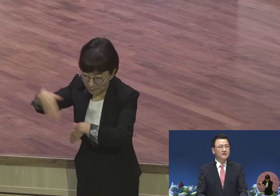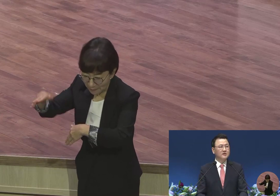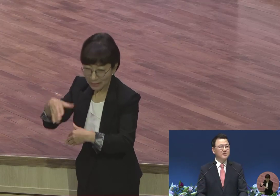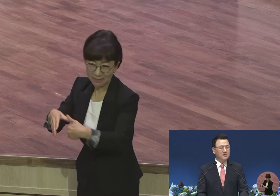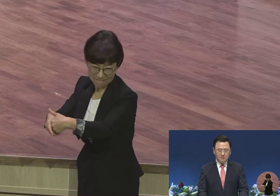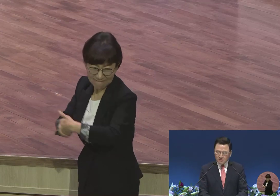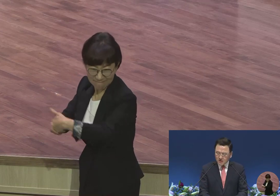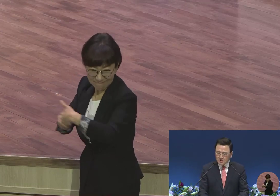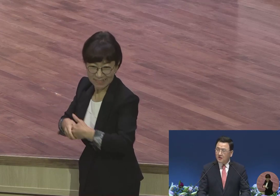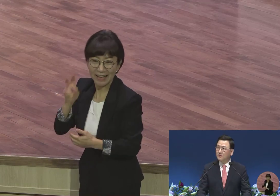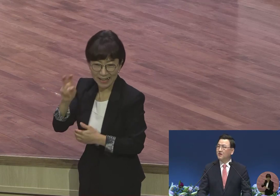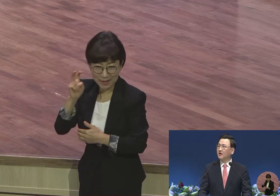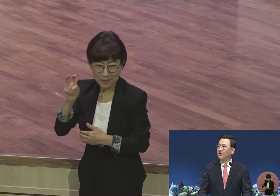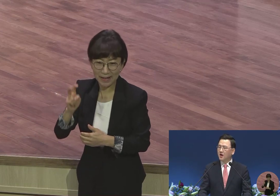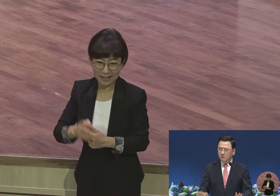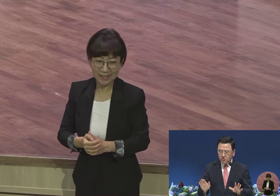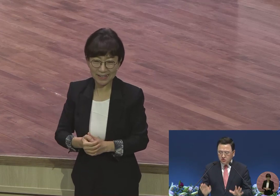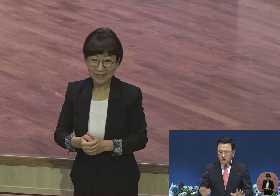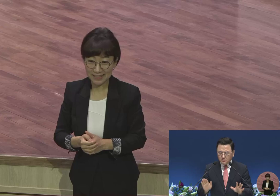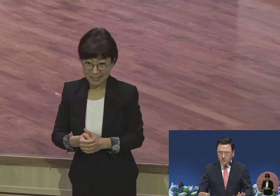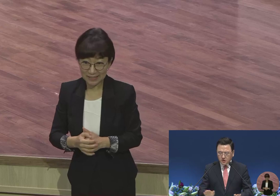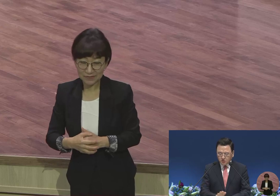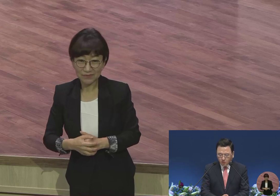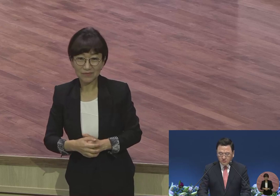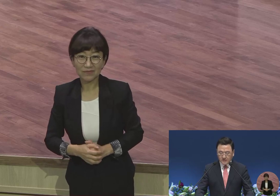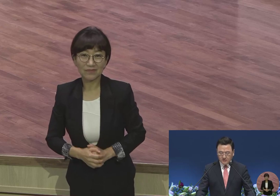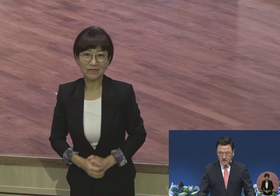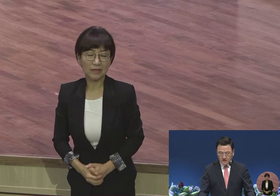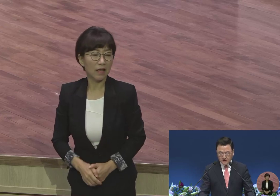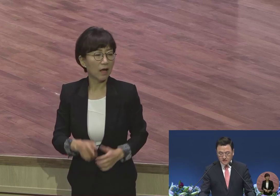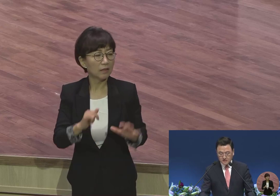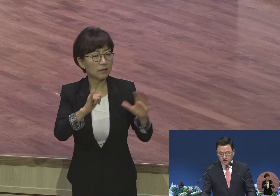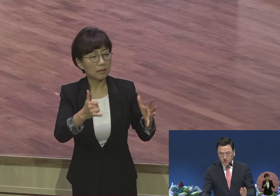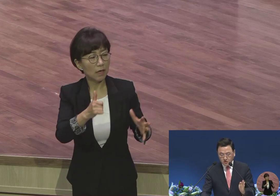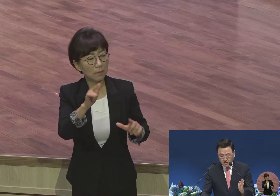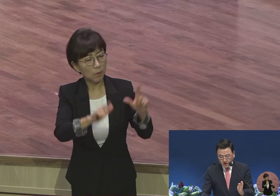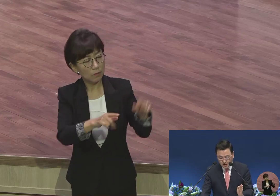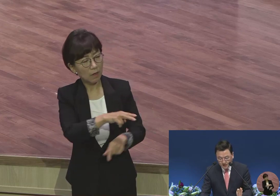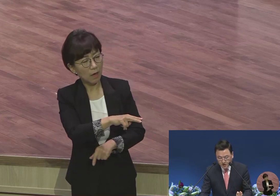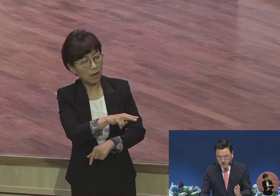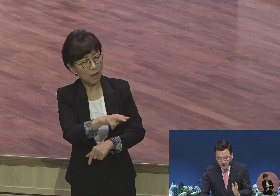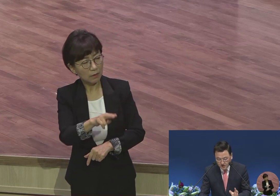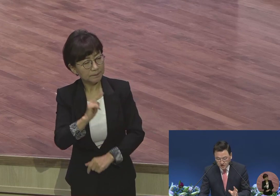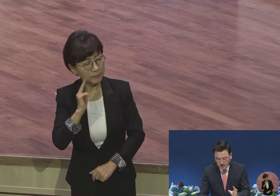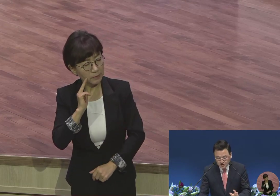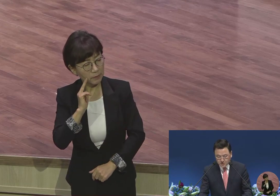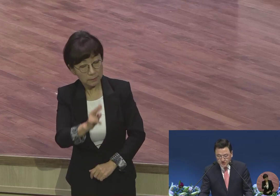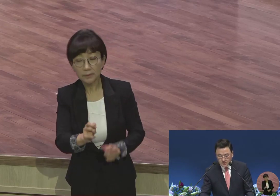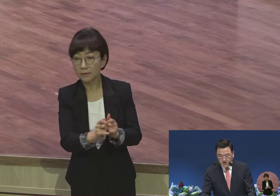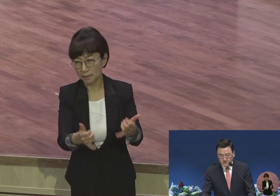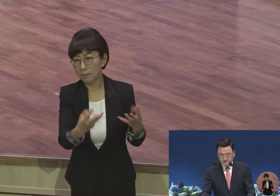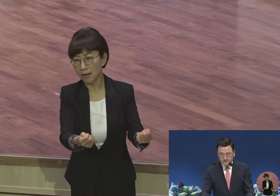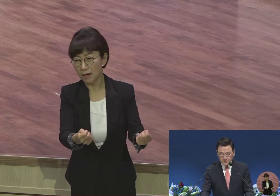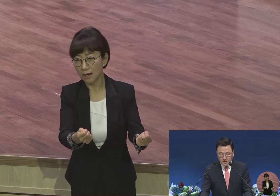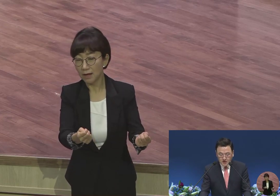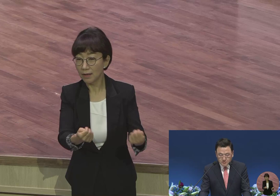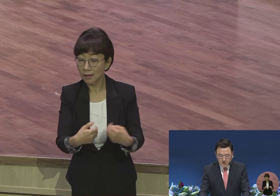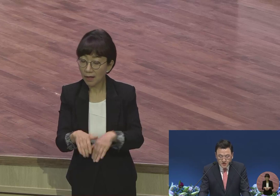겁니다. 세상 만만치 않습니다. 무너져 분들이 너무 많은 거예요. 어떻게 하면 해결받을 수